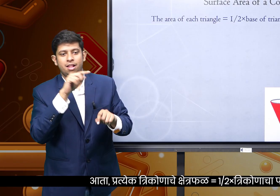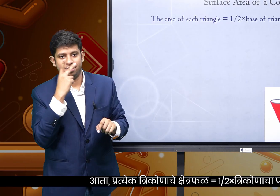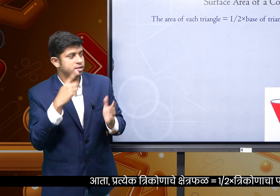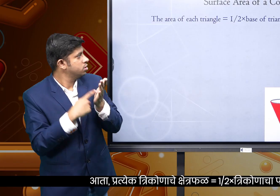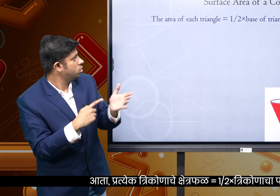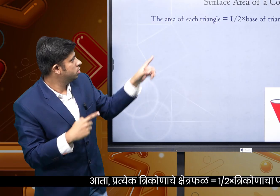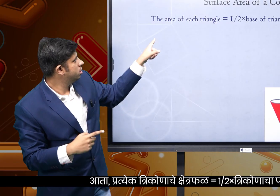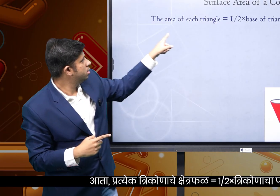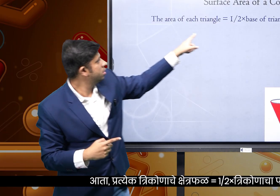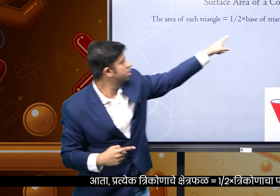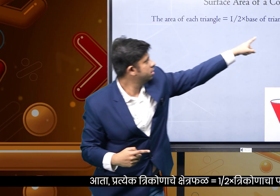L.